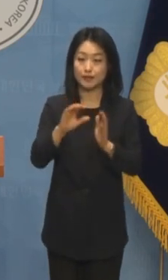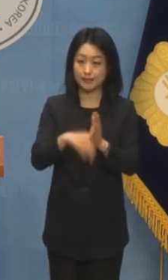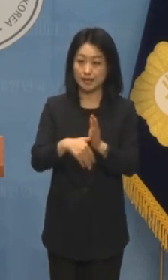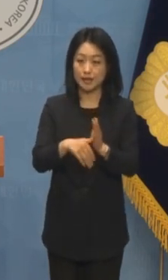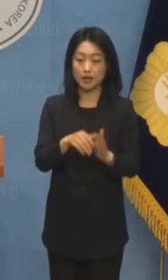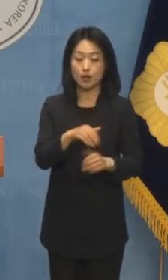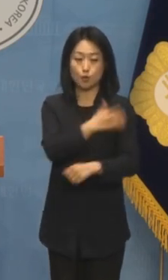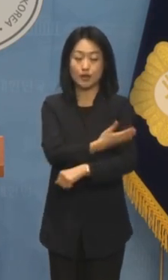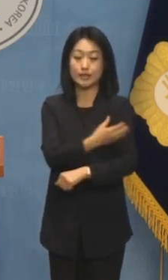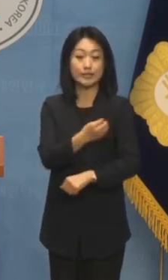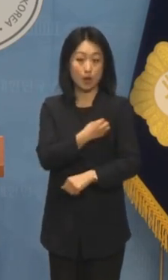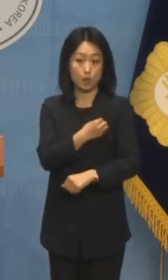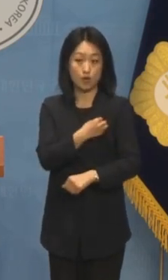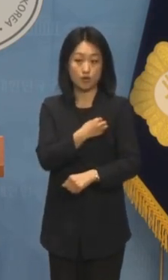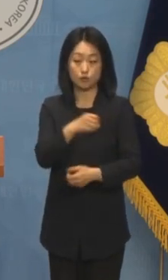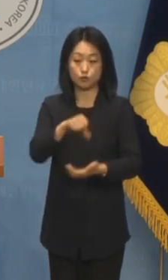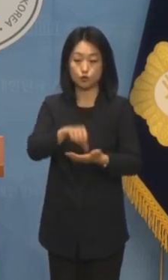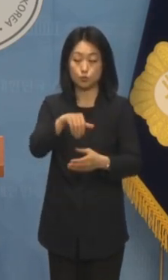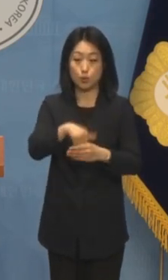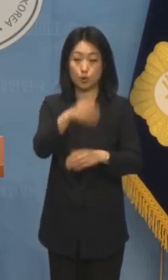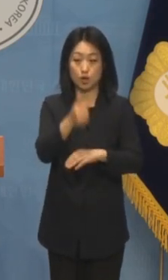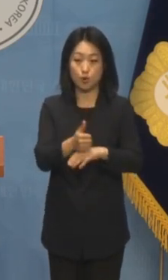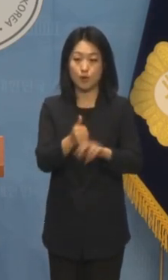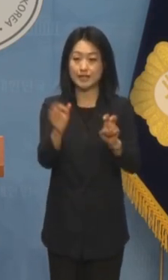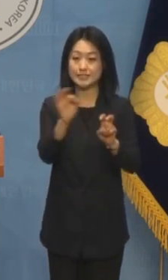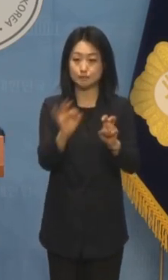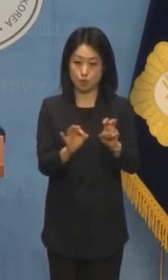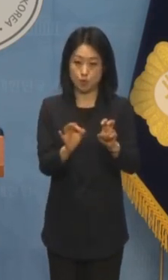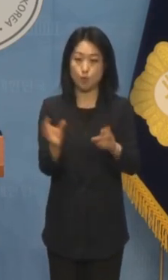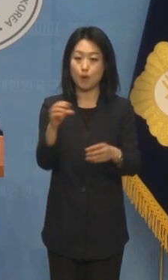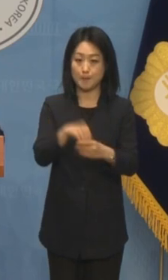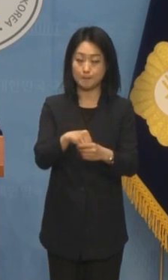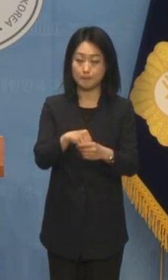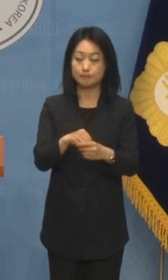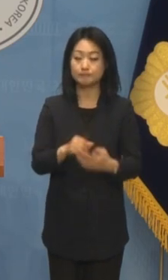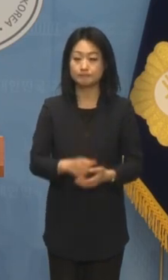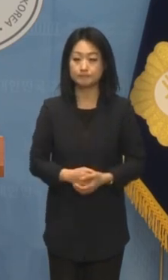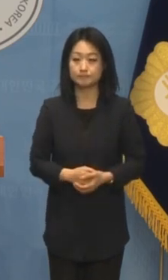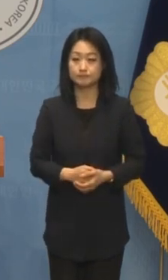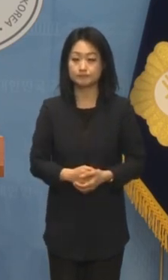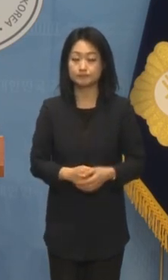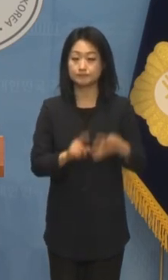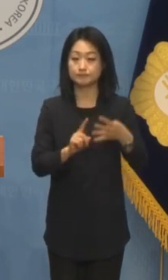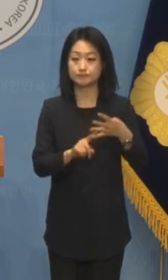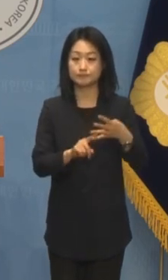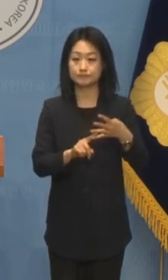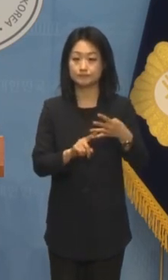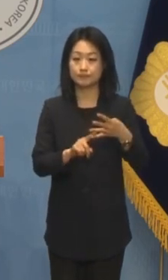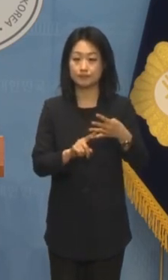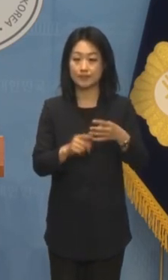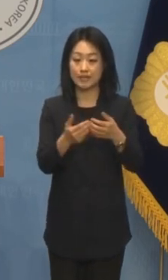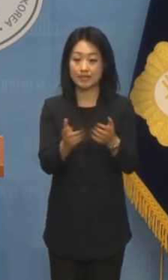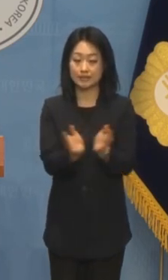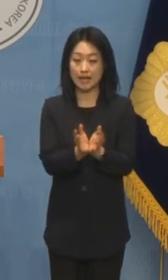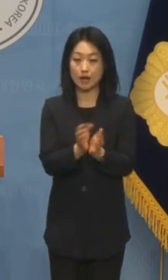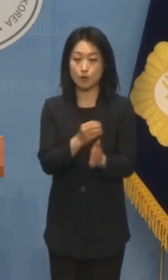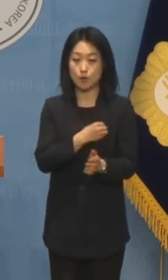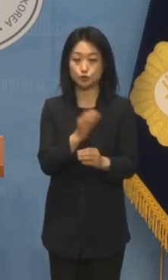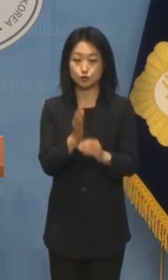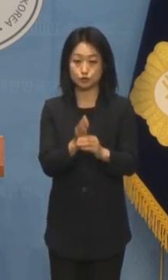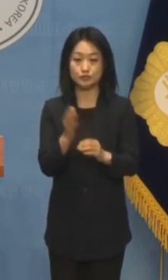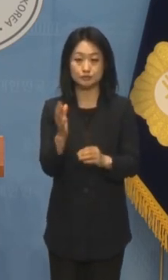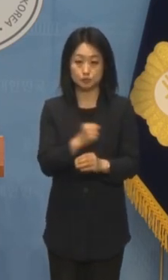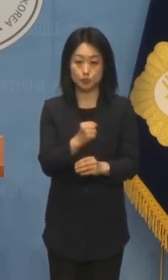권리당원 유효 투표 결과를 20% 반영하는 안입니다 넷째 당원 중심 정당을